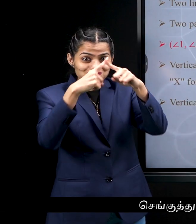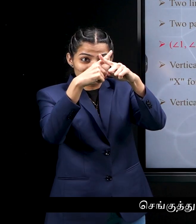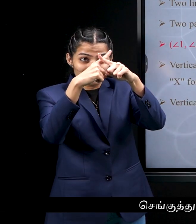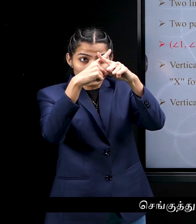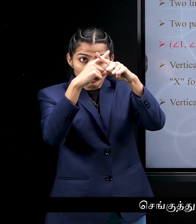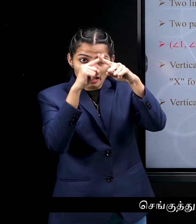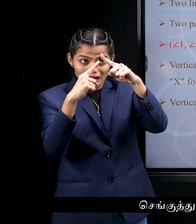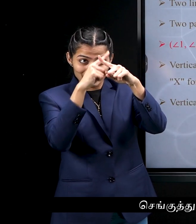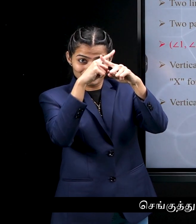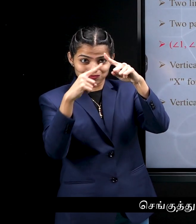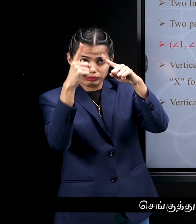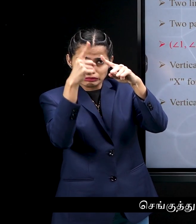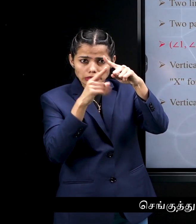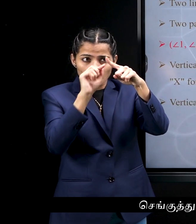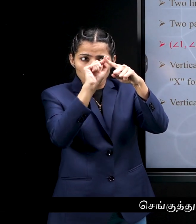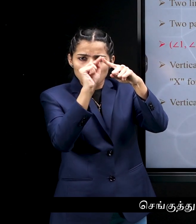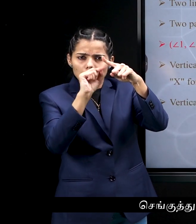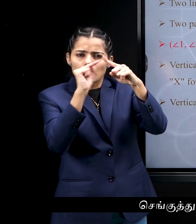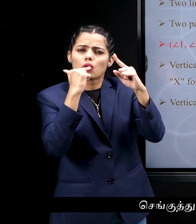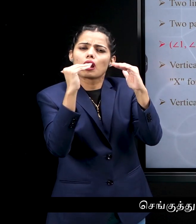செங்குத்து கோணங்கள் எப்போதும் சமமாக இருக்கும்.